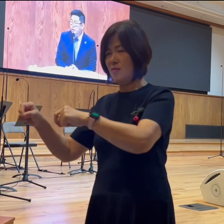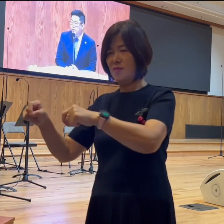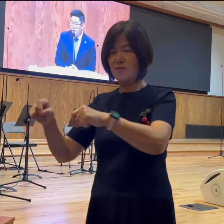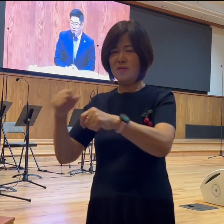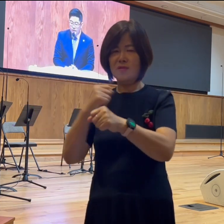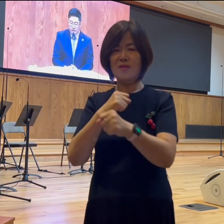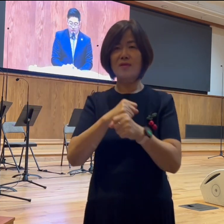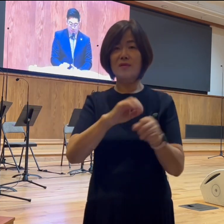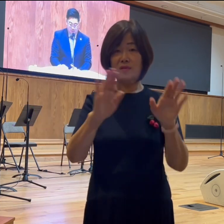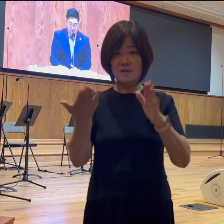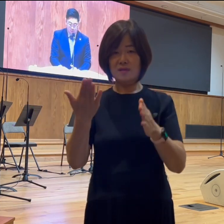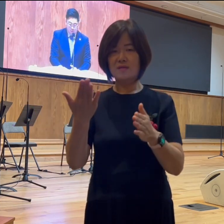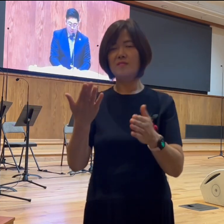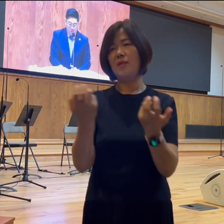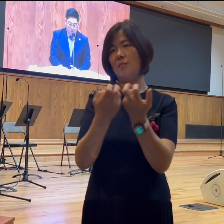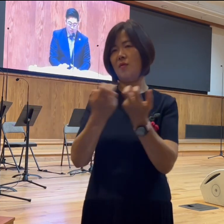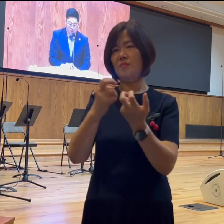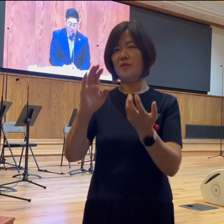것입니다.